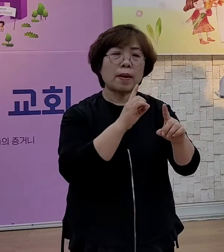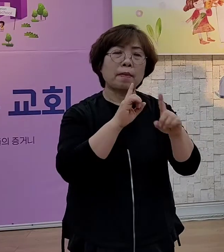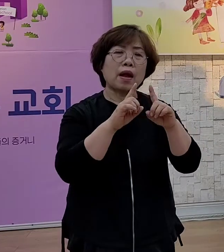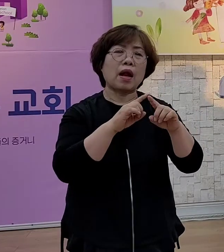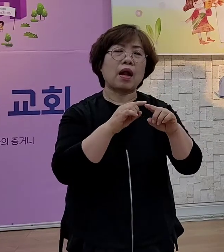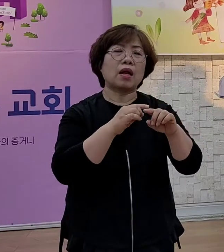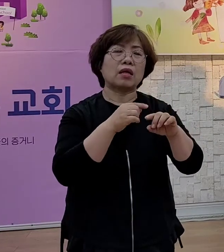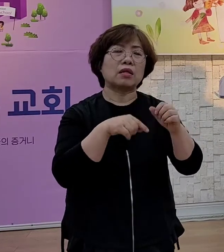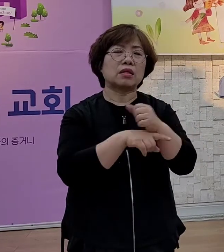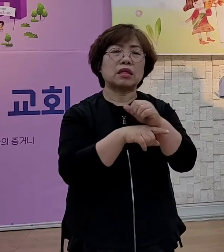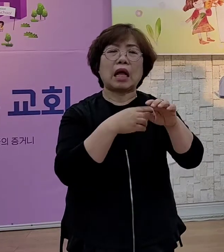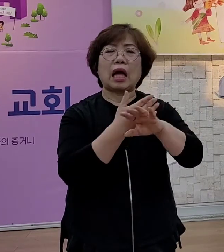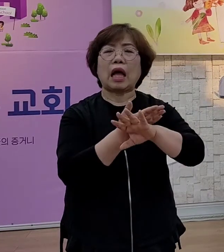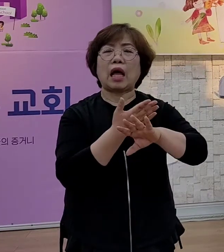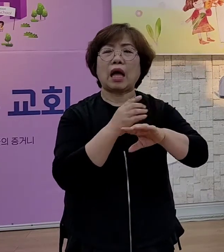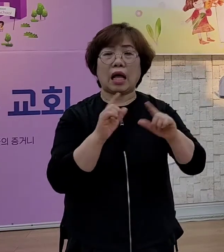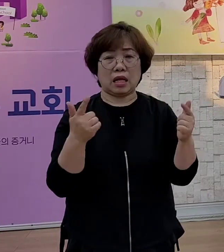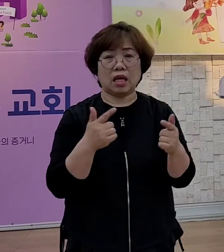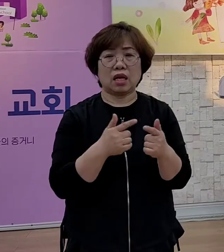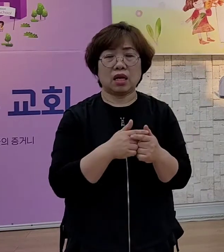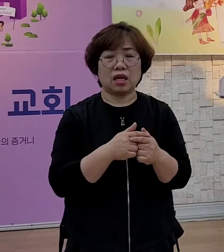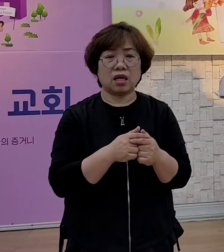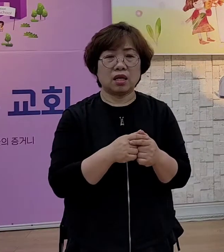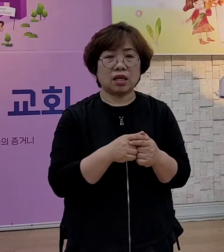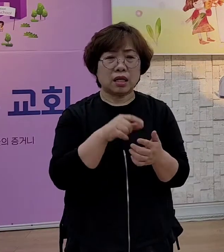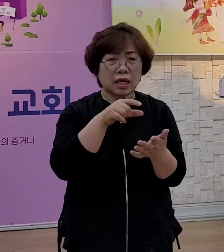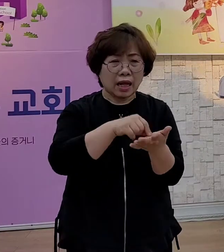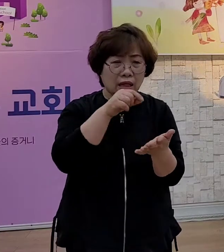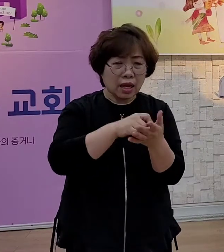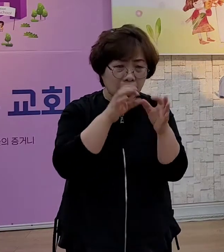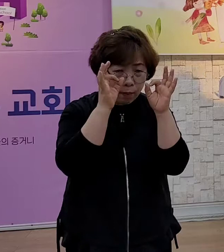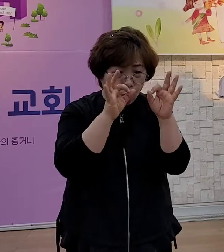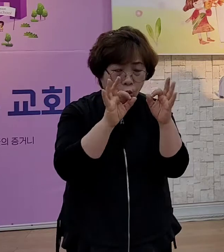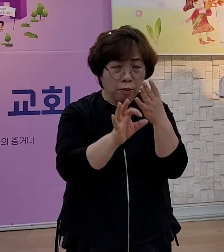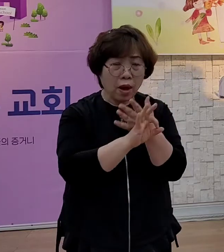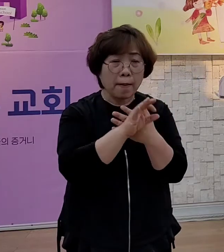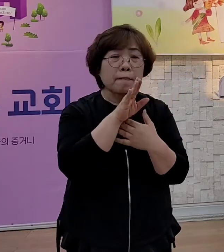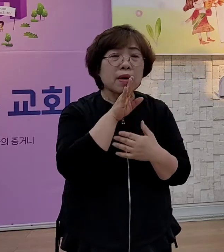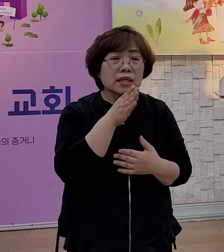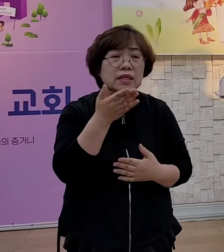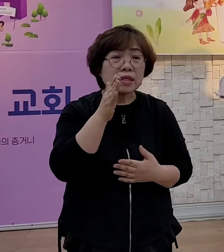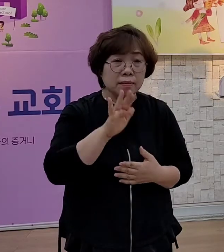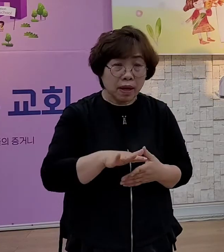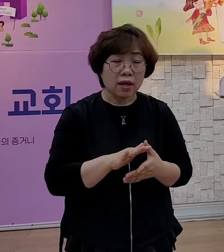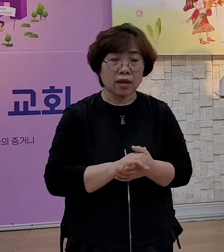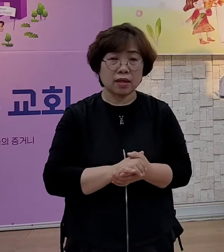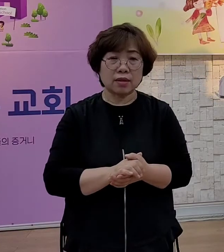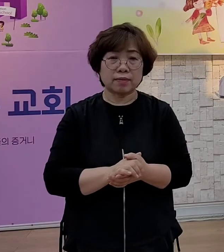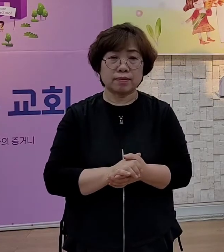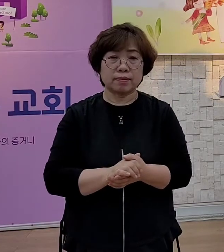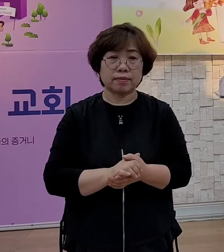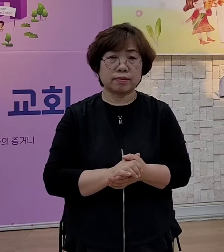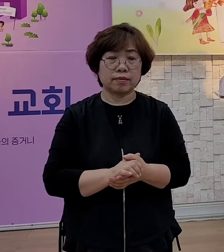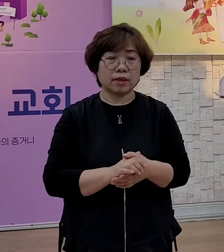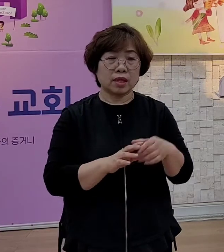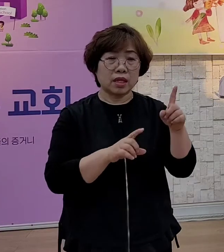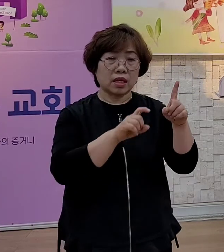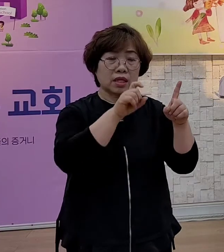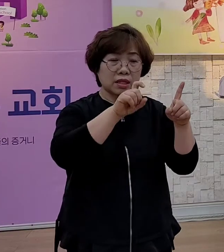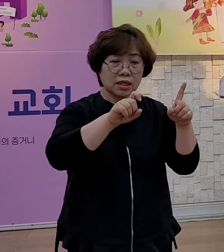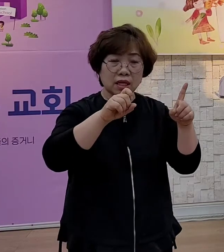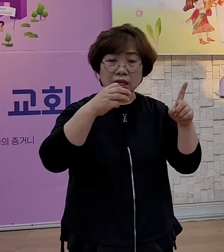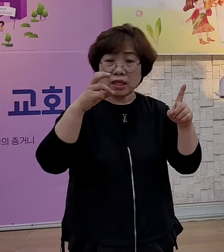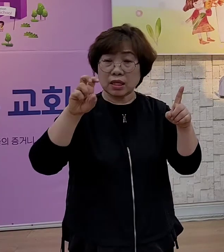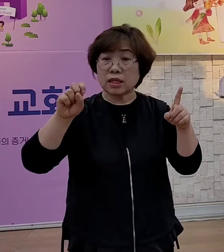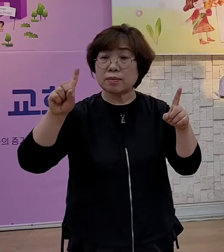아니겠습니까? 그것도 맞아요. 그것도 맞는데 여러분 21절에 보면, 여러분